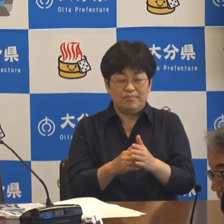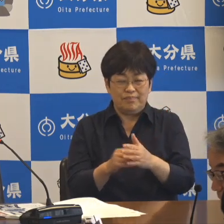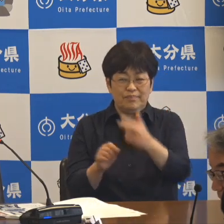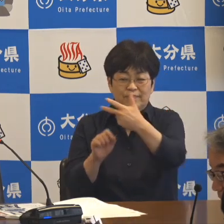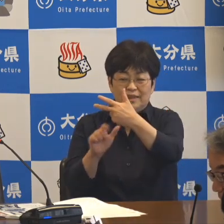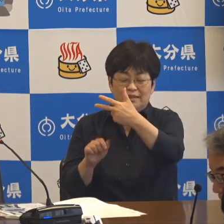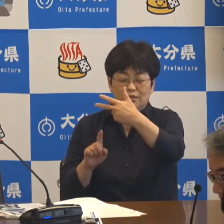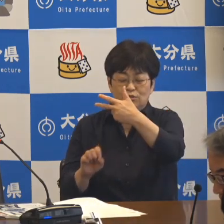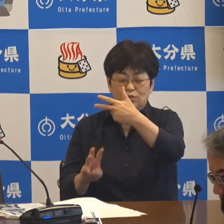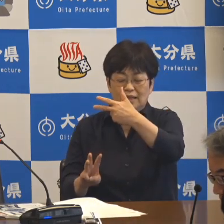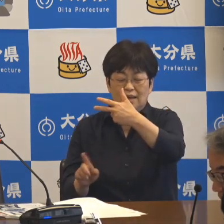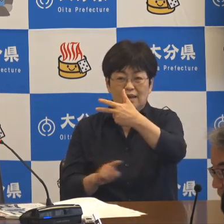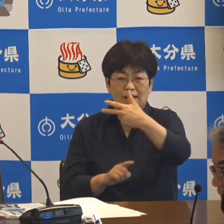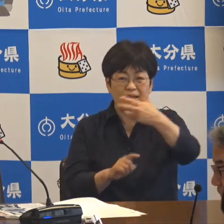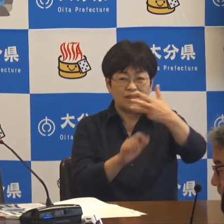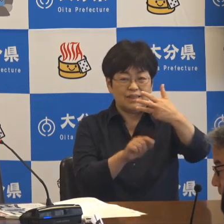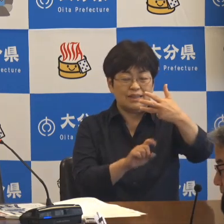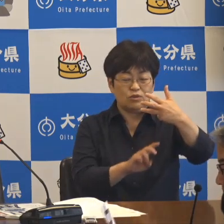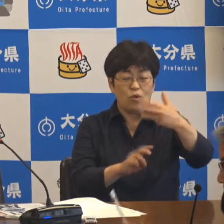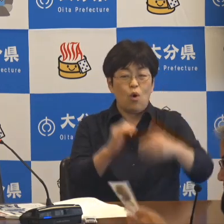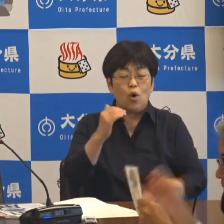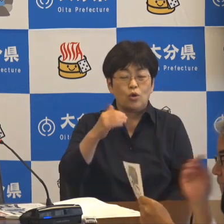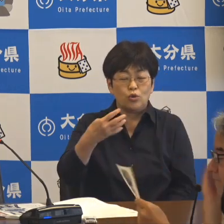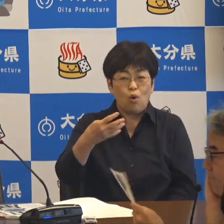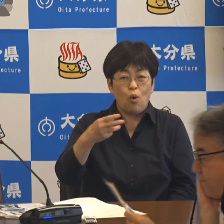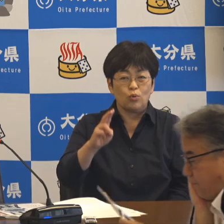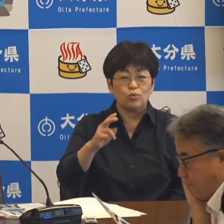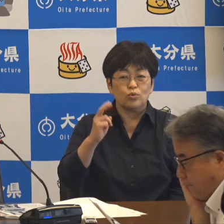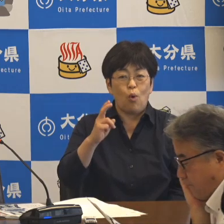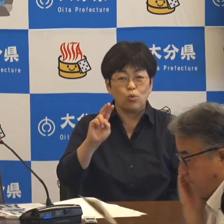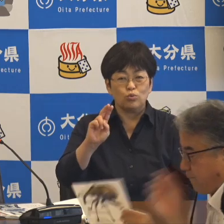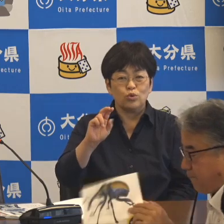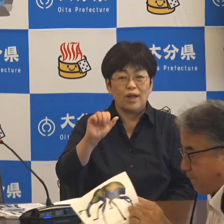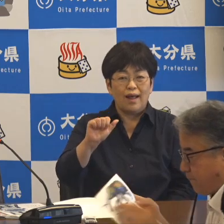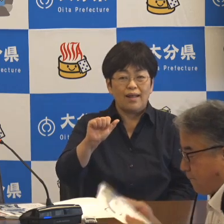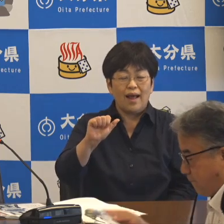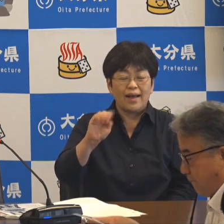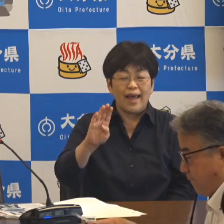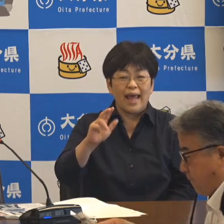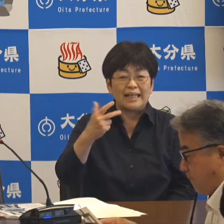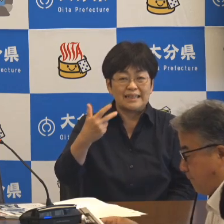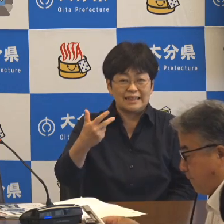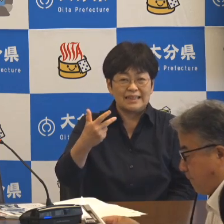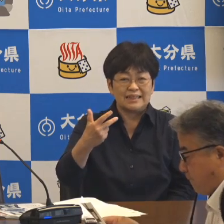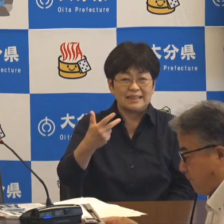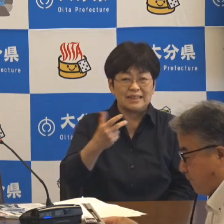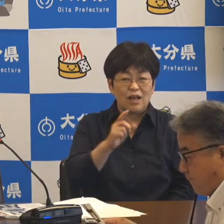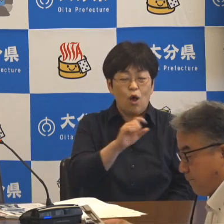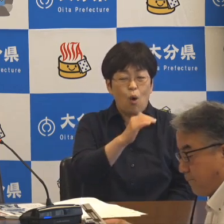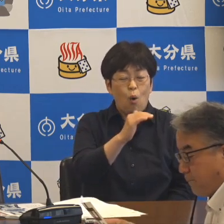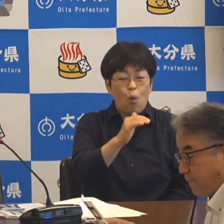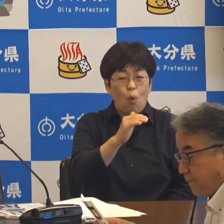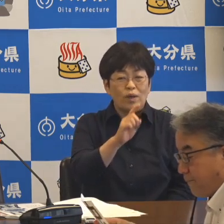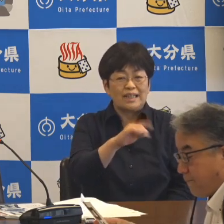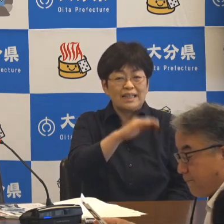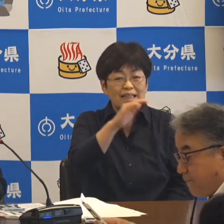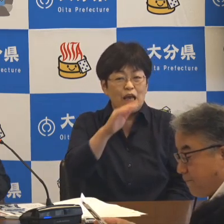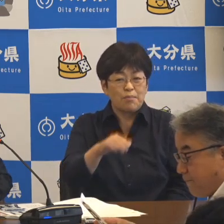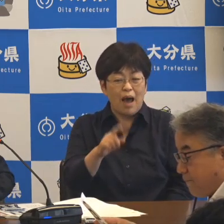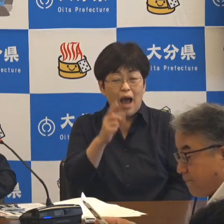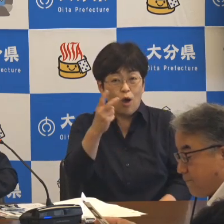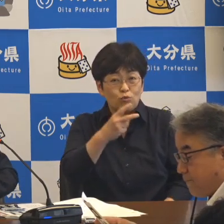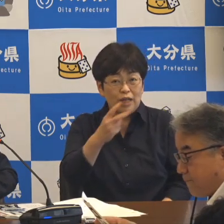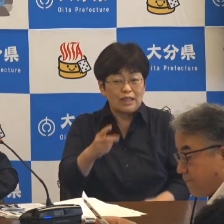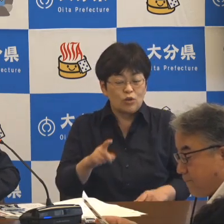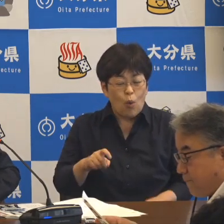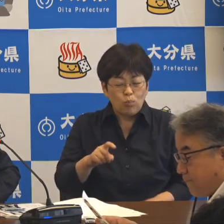で、養老たけしと小檜山健二無視点というのを開催いたします。で、養老たけしさんはご存